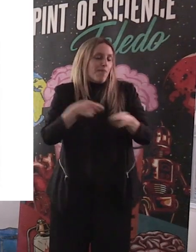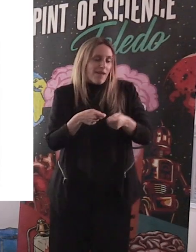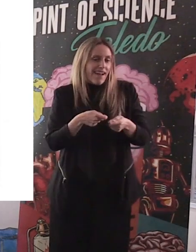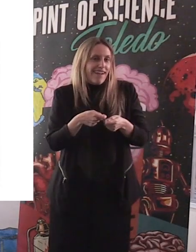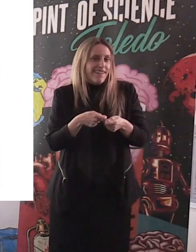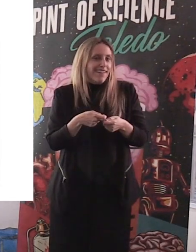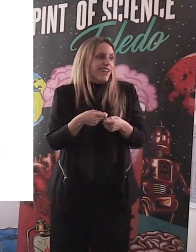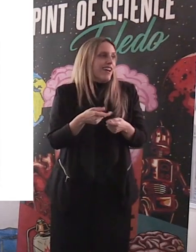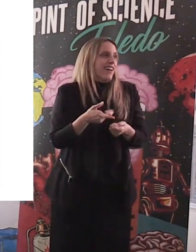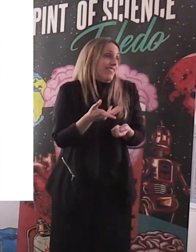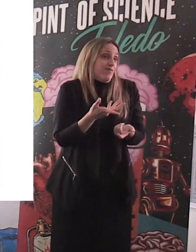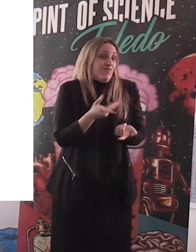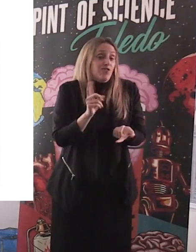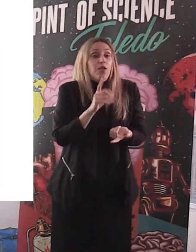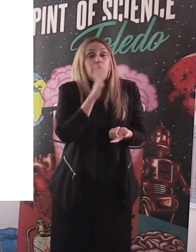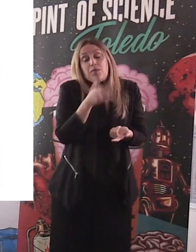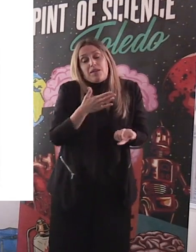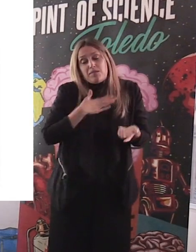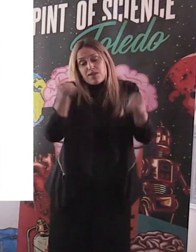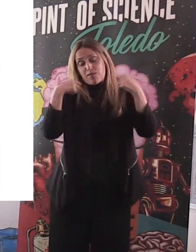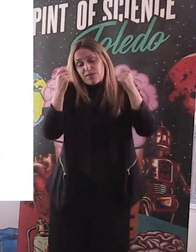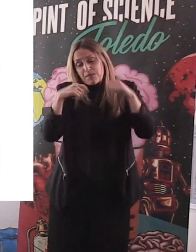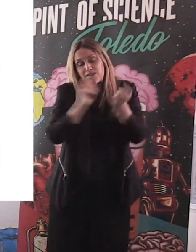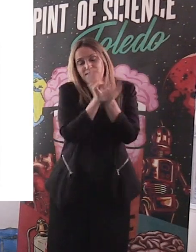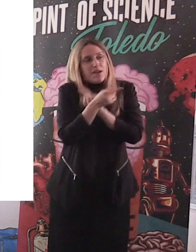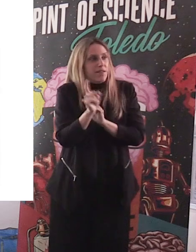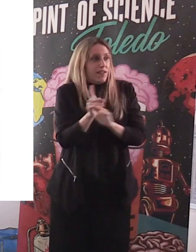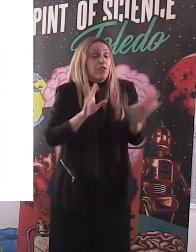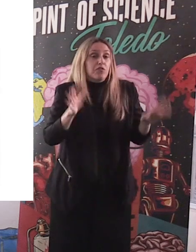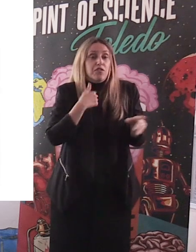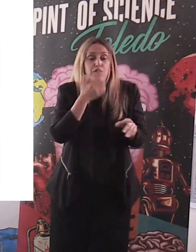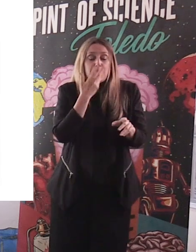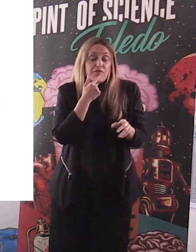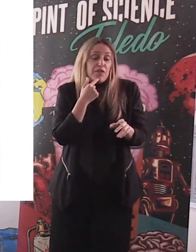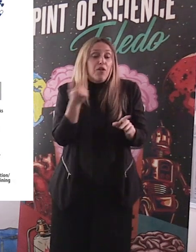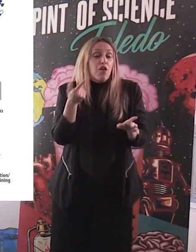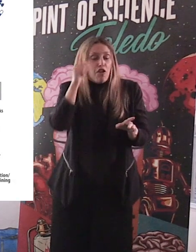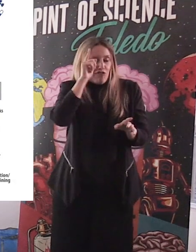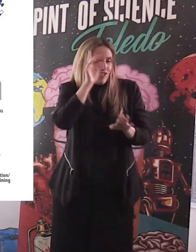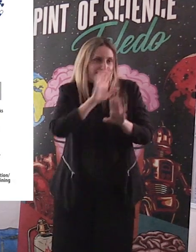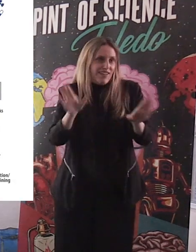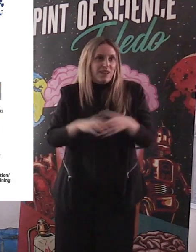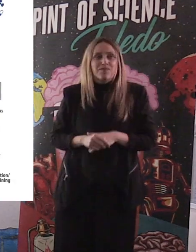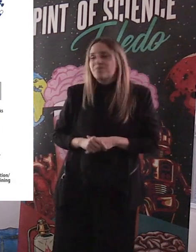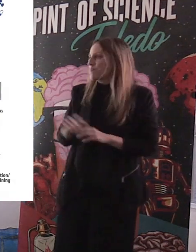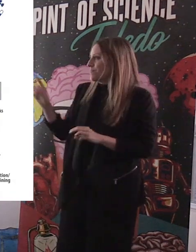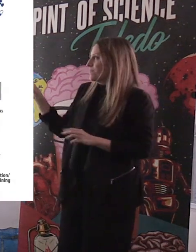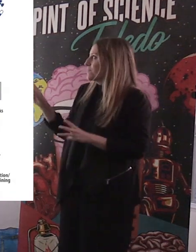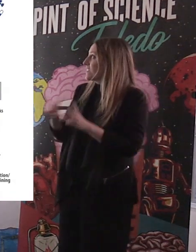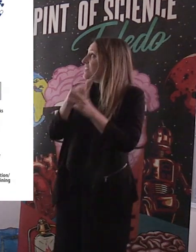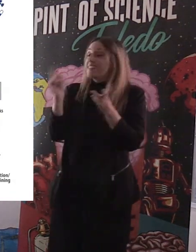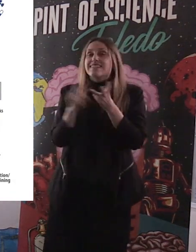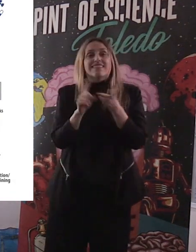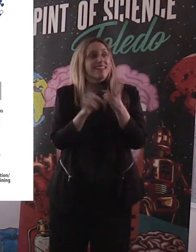a influir mi comportamiento. Entonces, mejor no saber esto. Vale. La tercera cosa